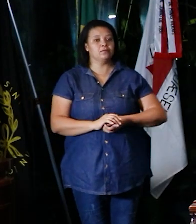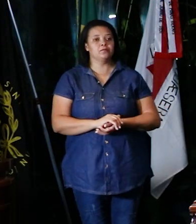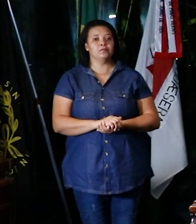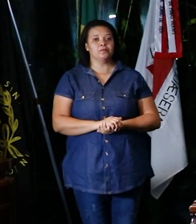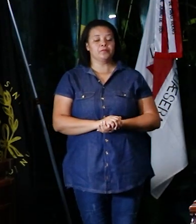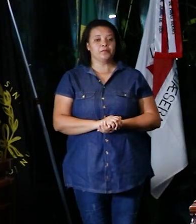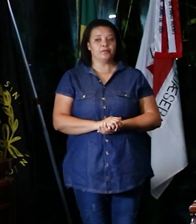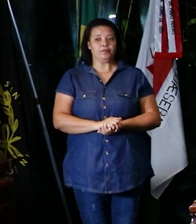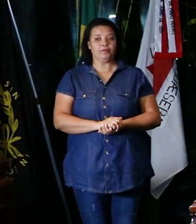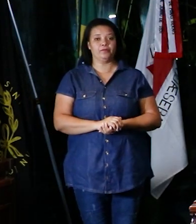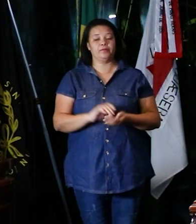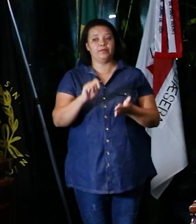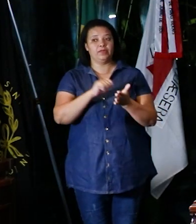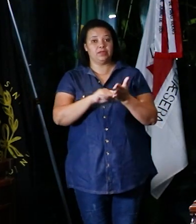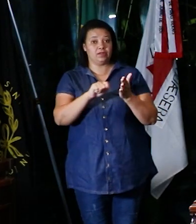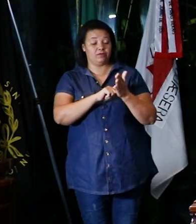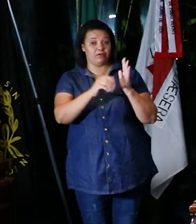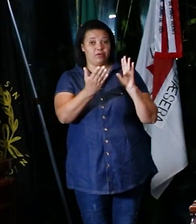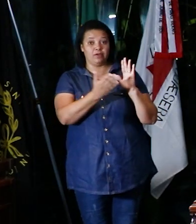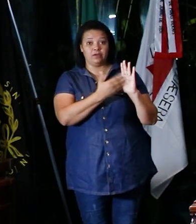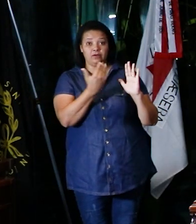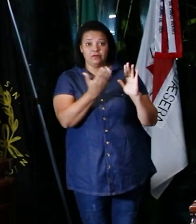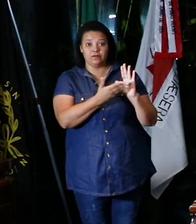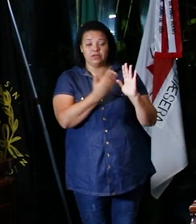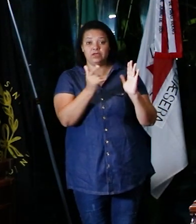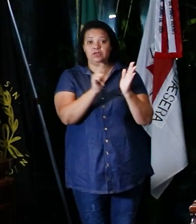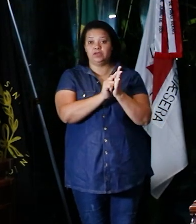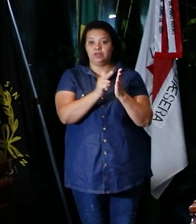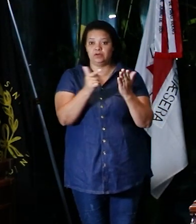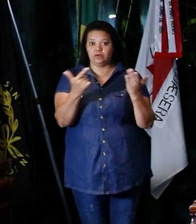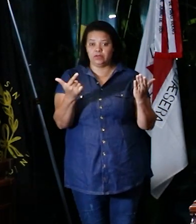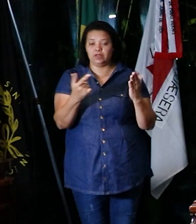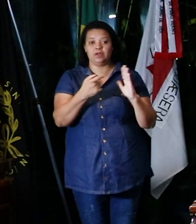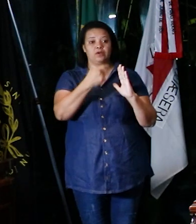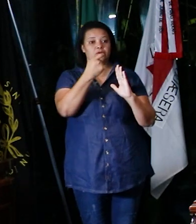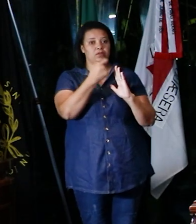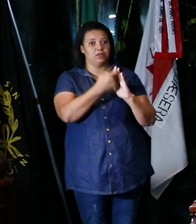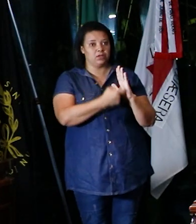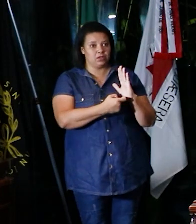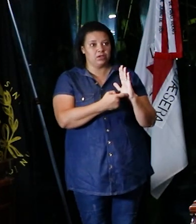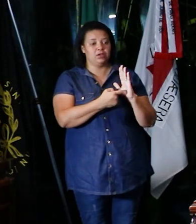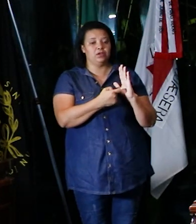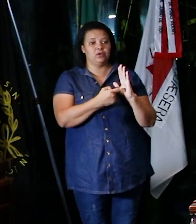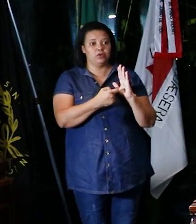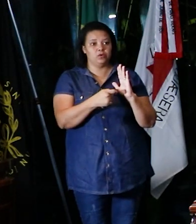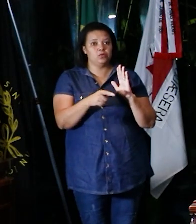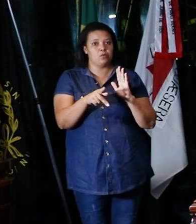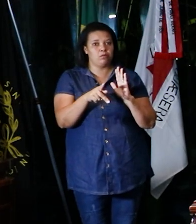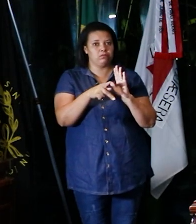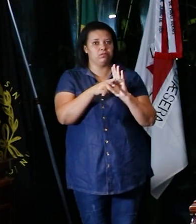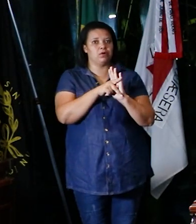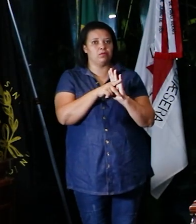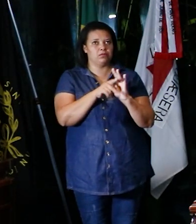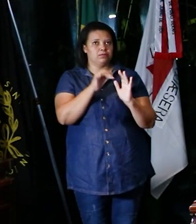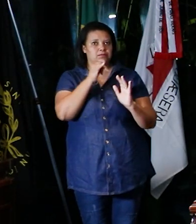Escreveu para revistas de jornais, tanto textos propriamente